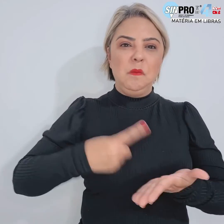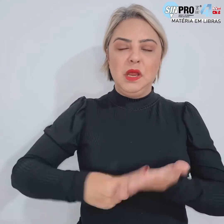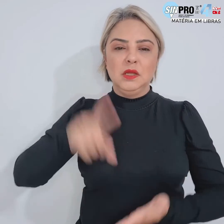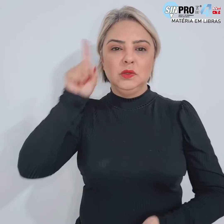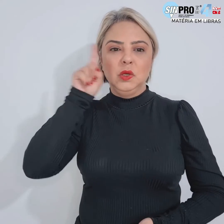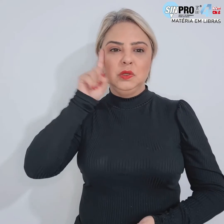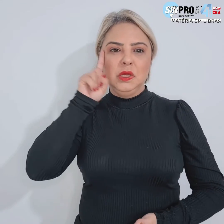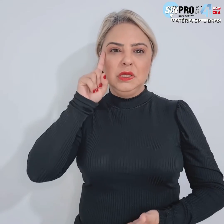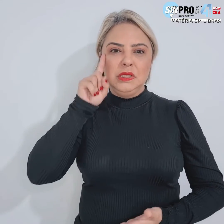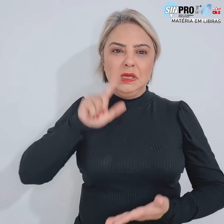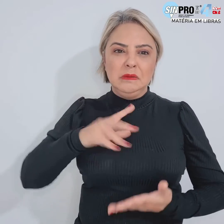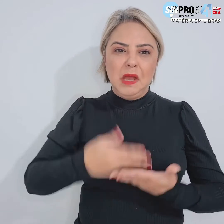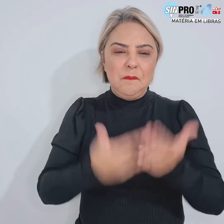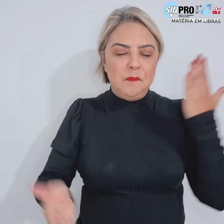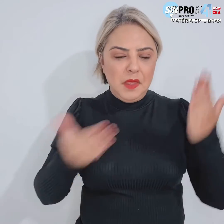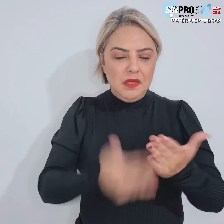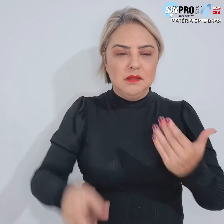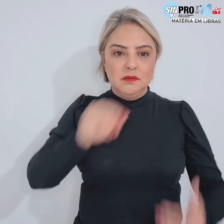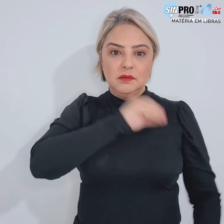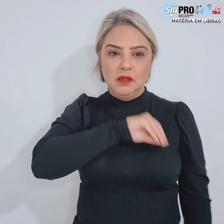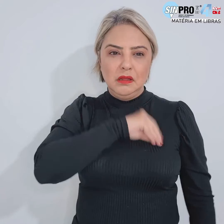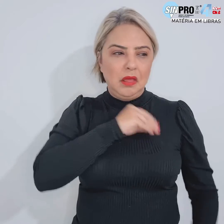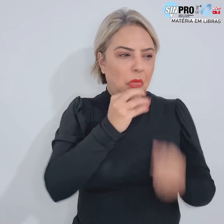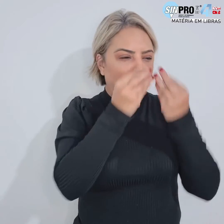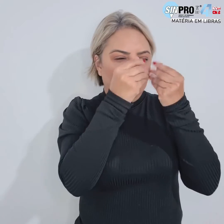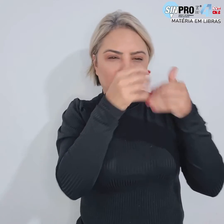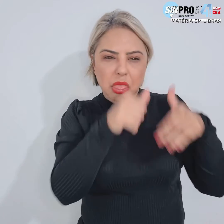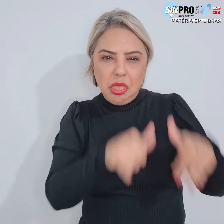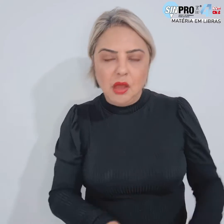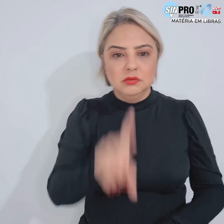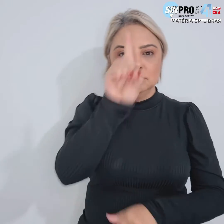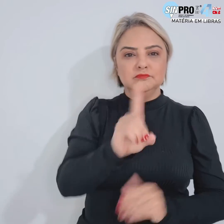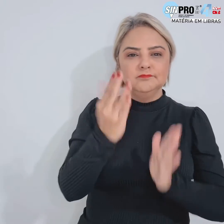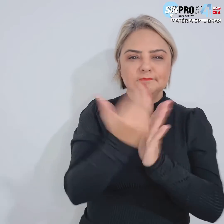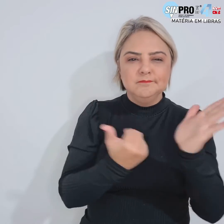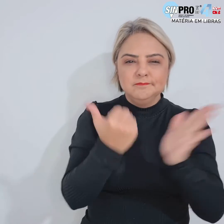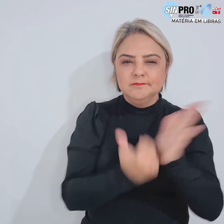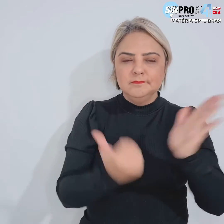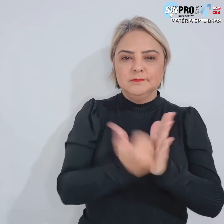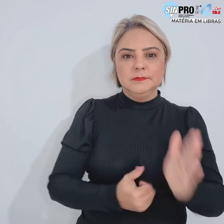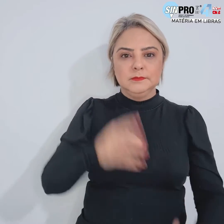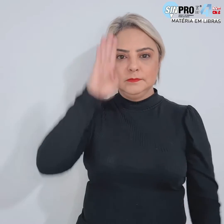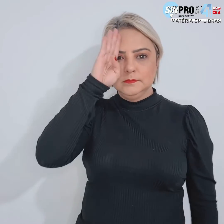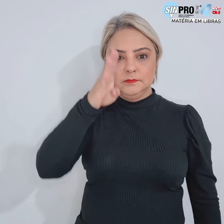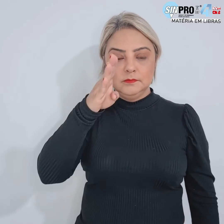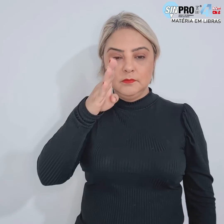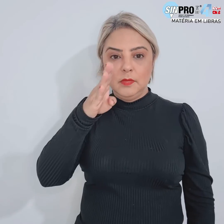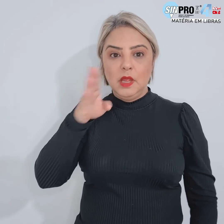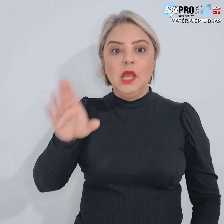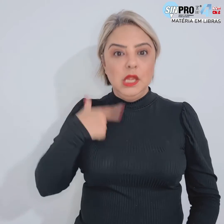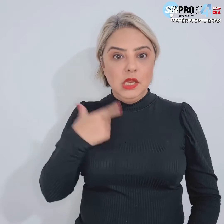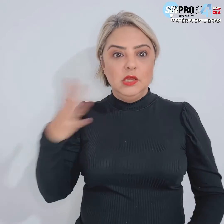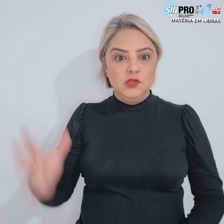dia, mais arroxo salarial, demolição dos direitos retirados pela ditadura e